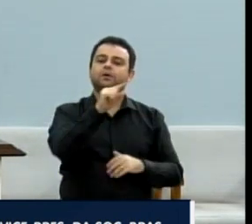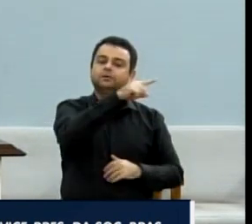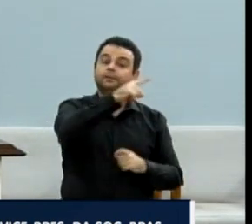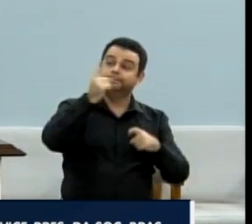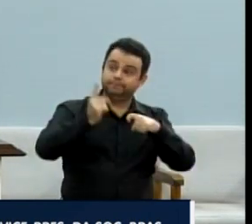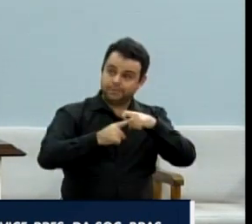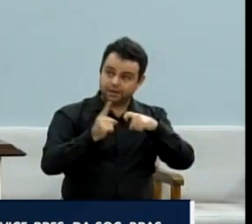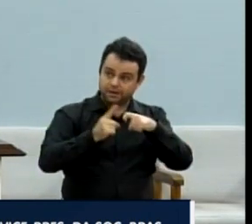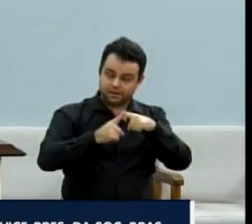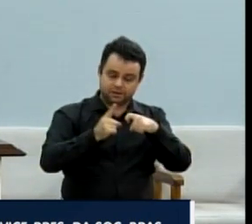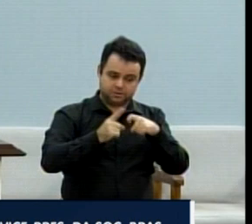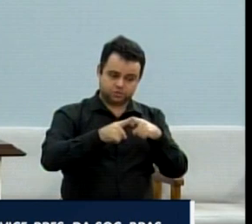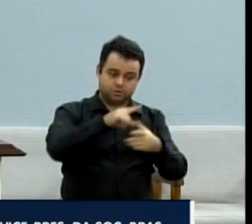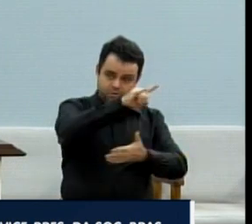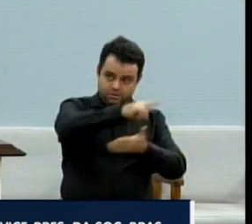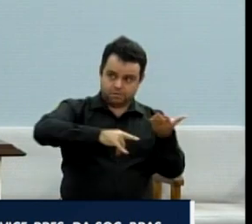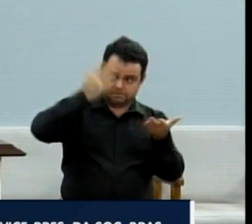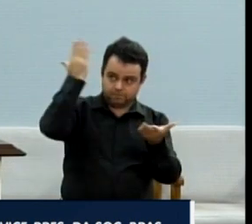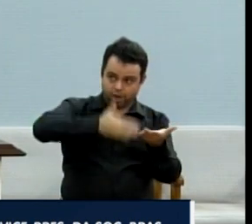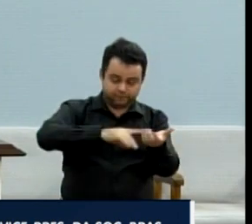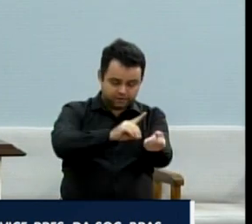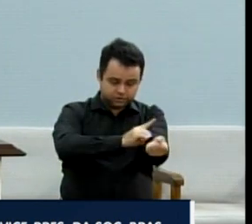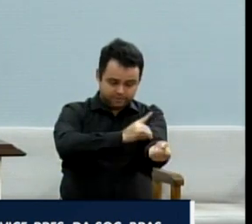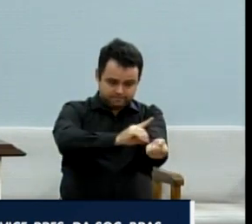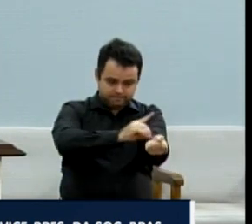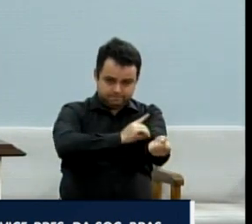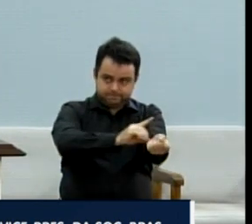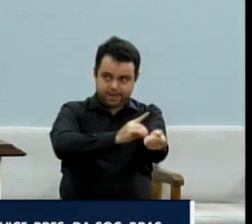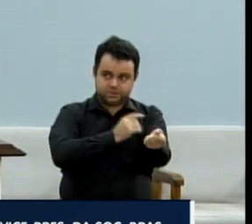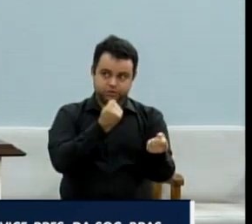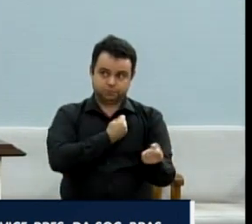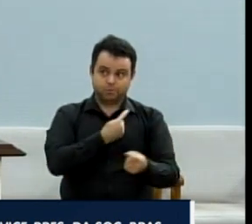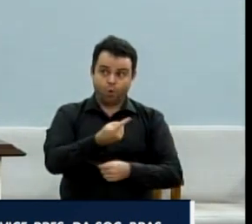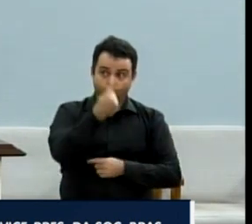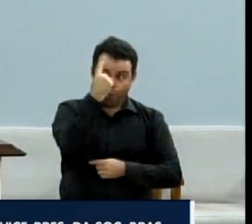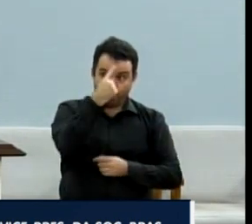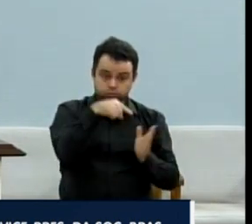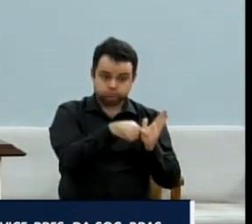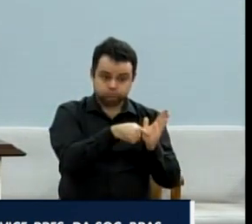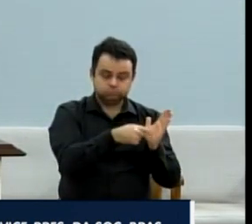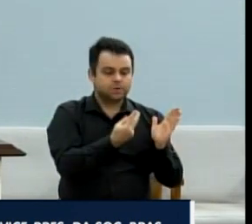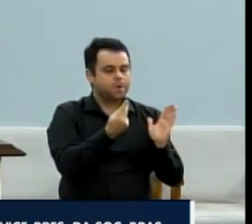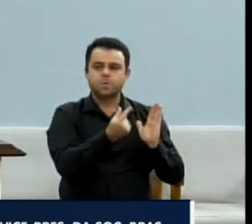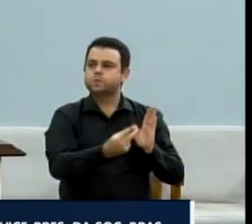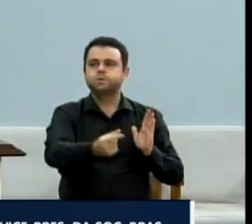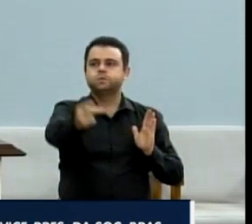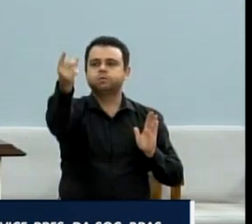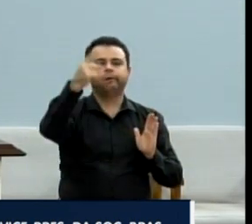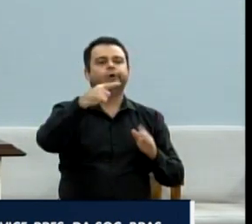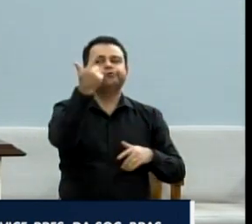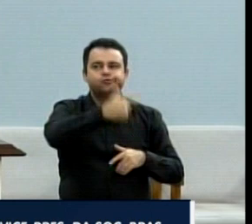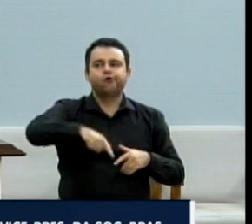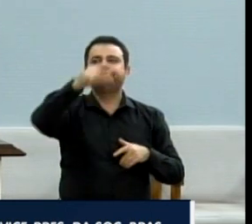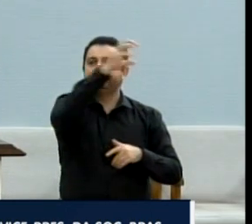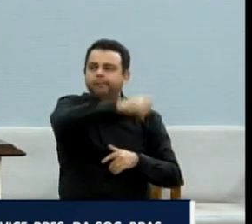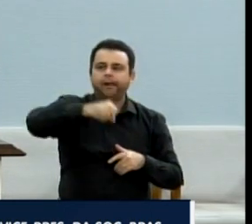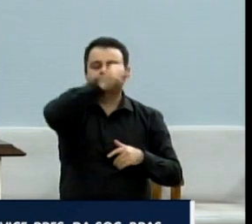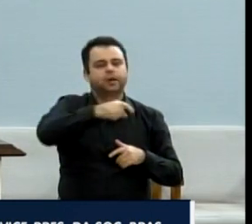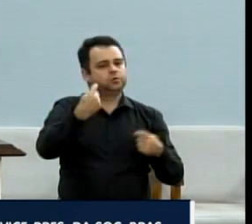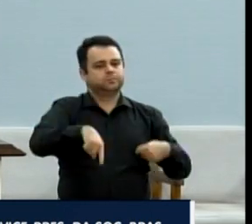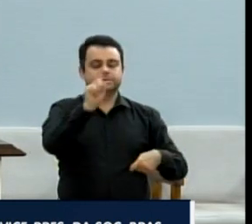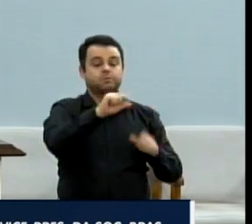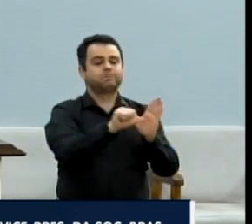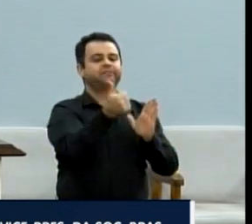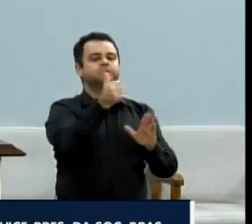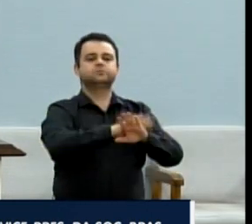médico que atesta o diabetes mellitus tipo 1 tenha prazo de validade indeterminado para os